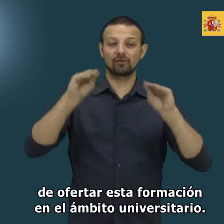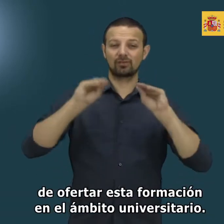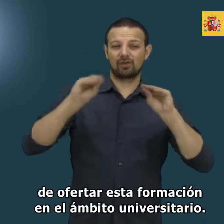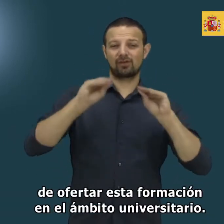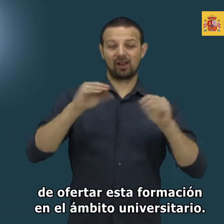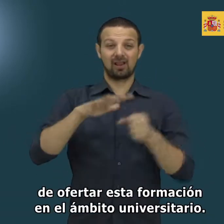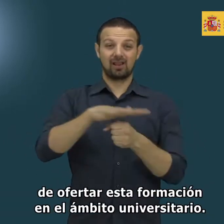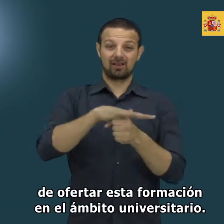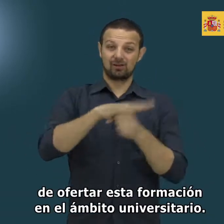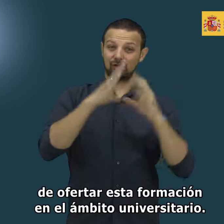universitario.